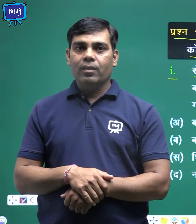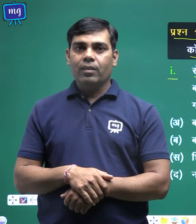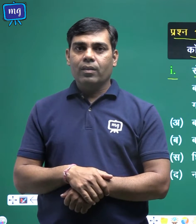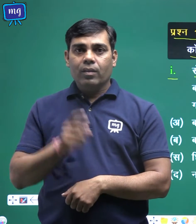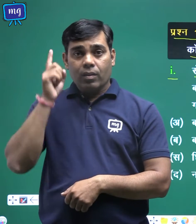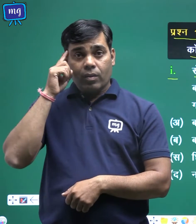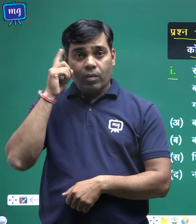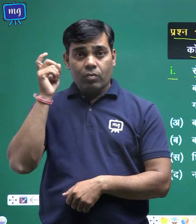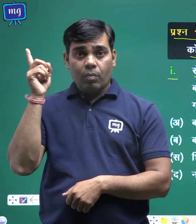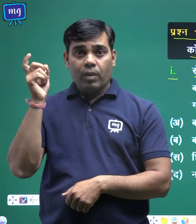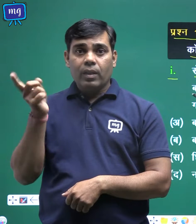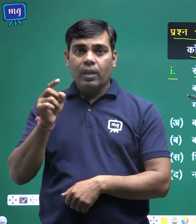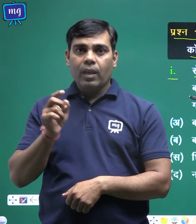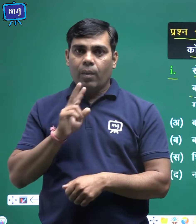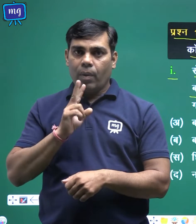स्वप्न की बात